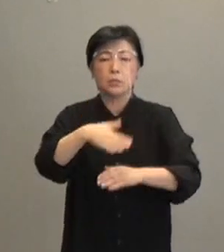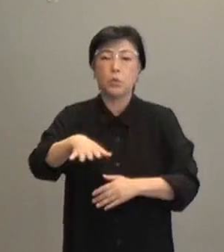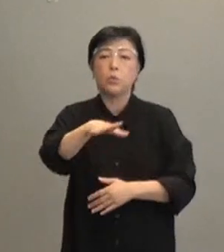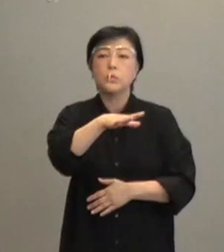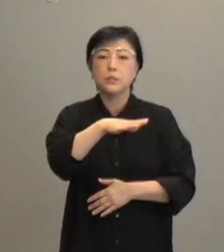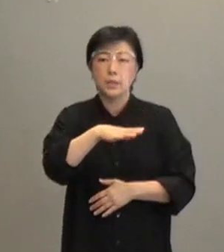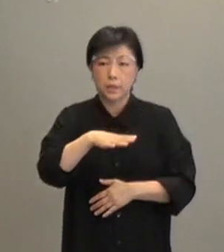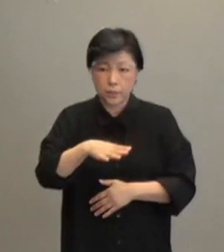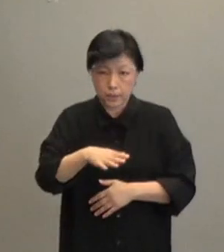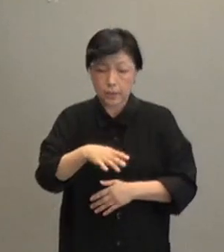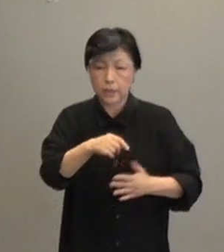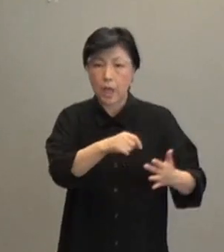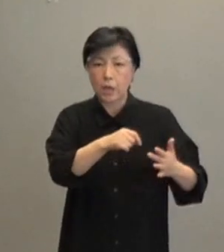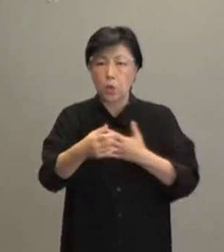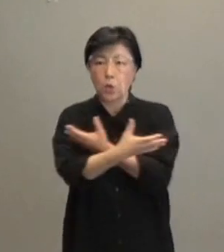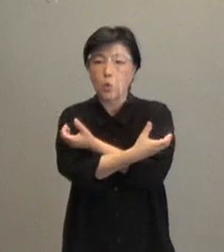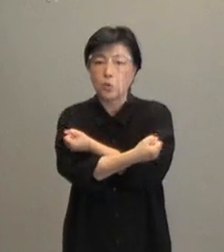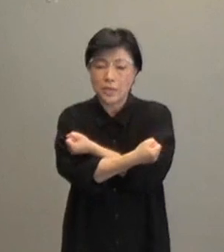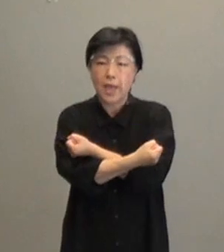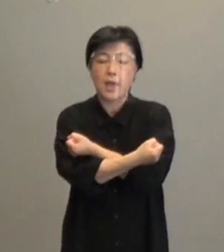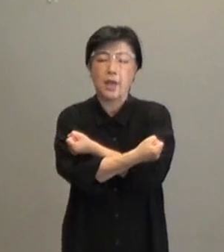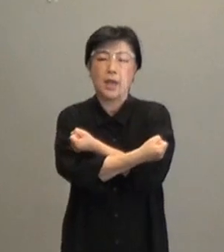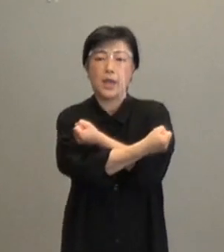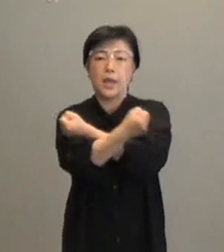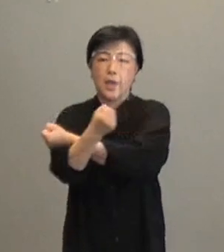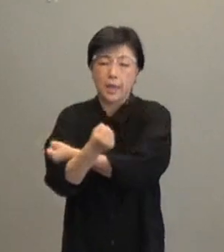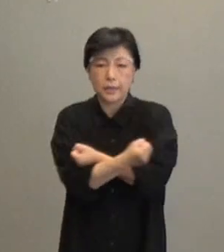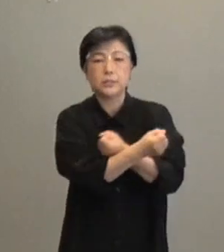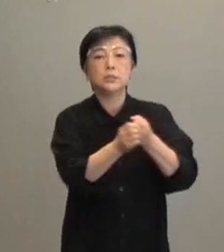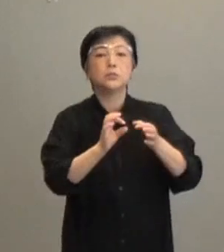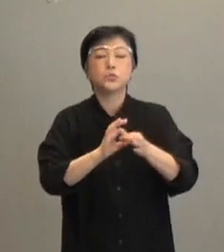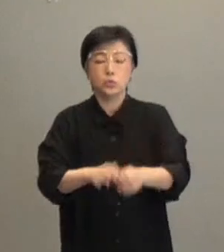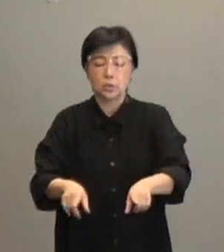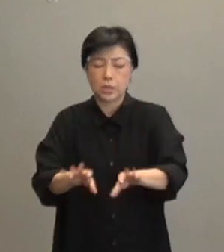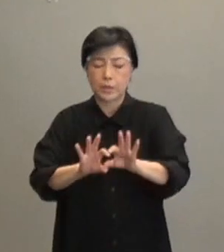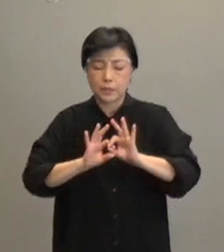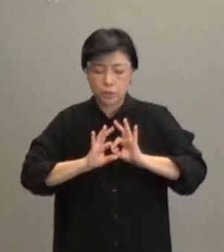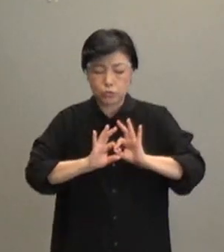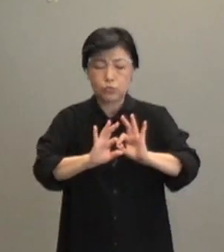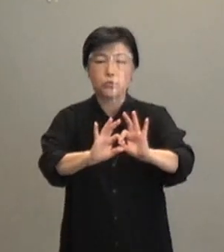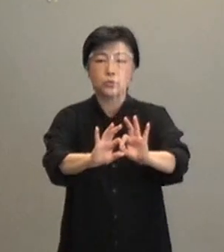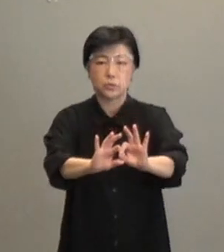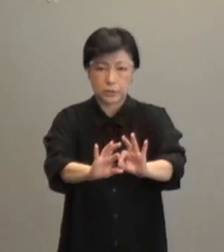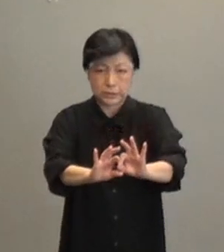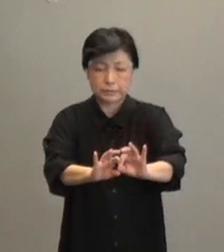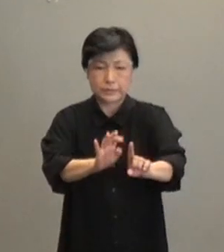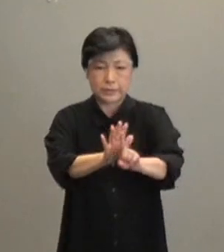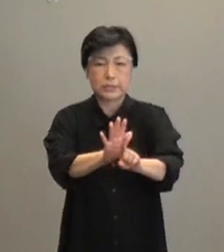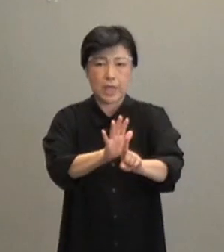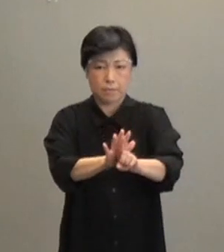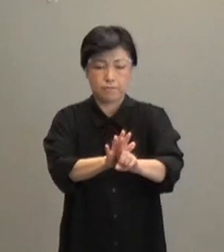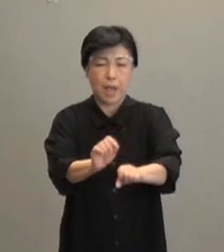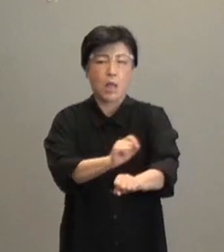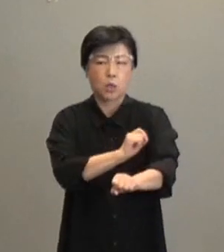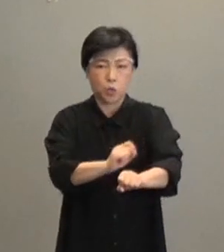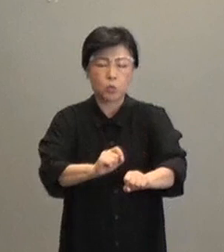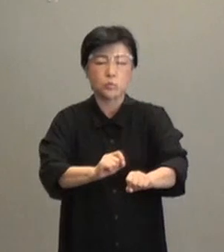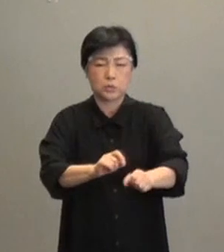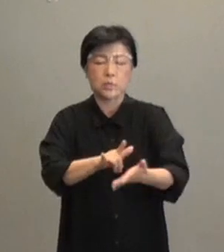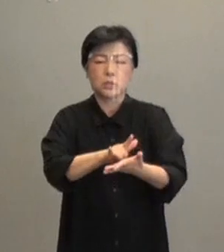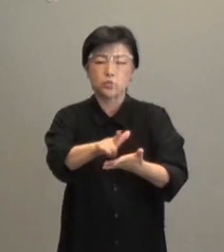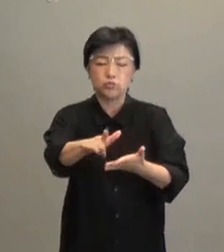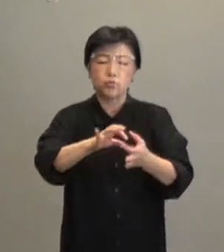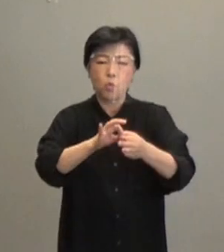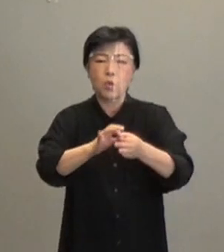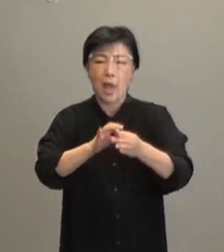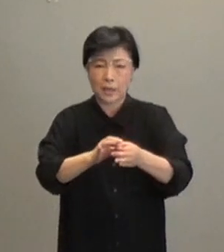ね雇用のシェアについてですね、引き続き支援をですね、特に空港関係産業に